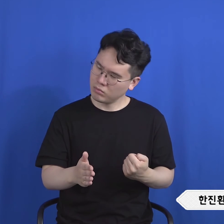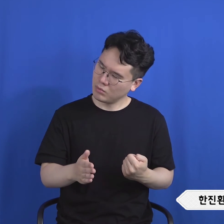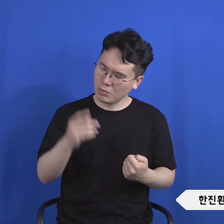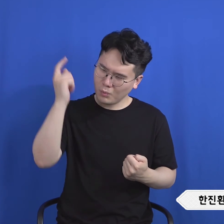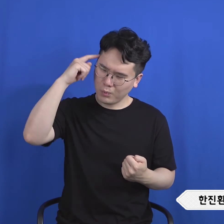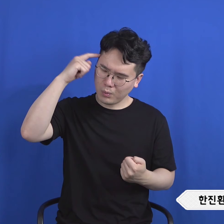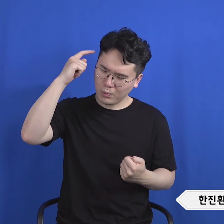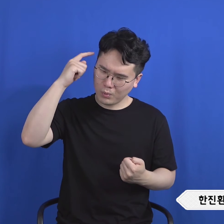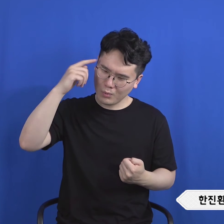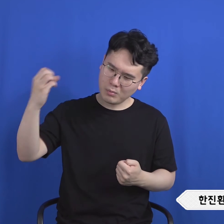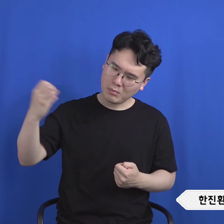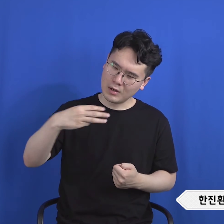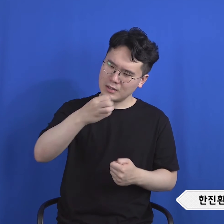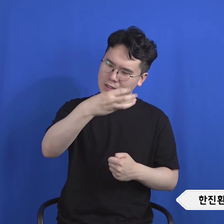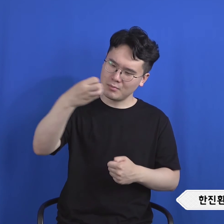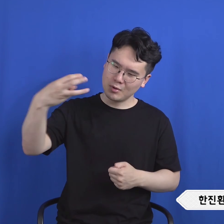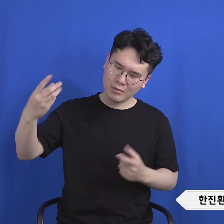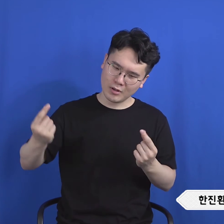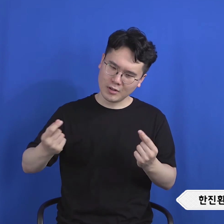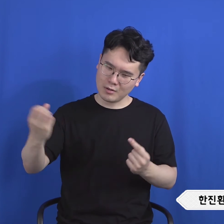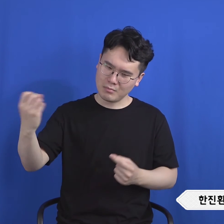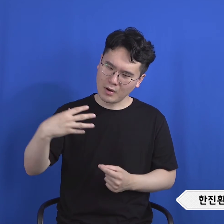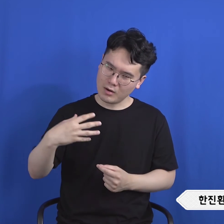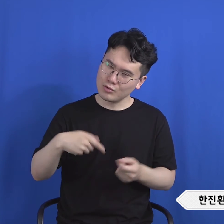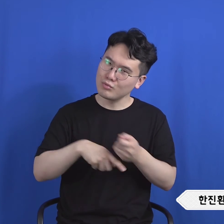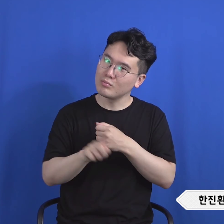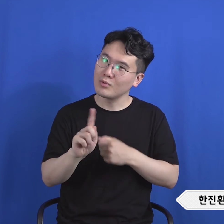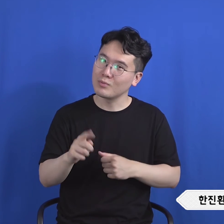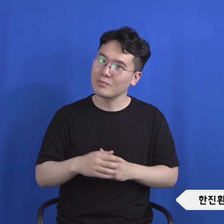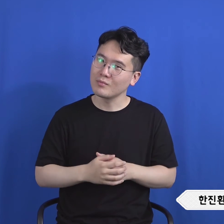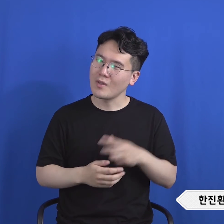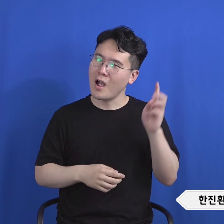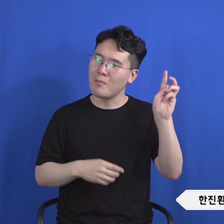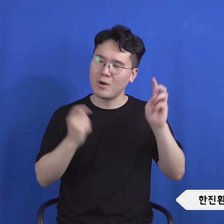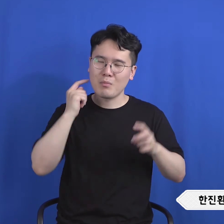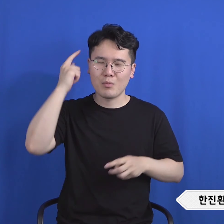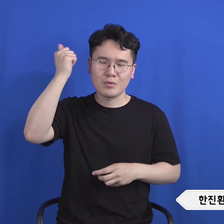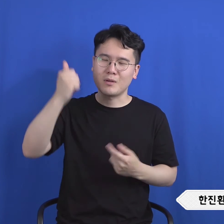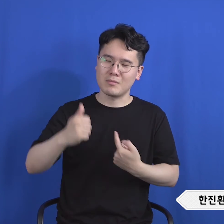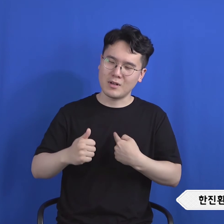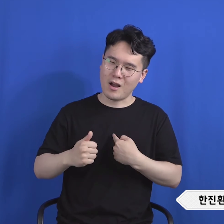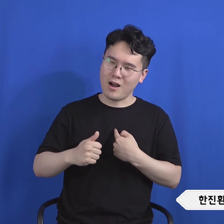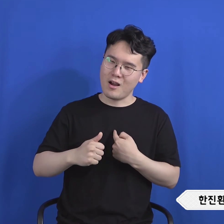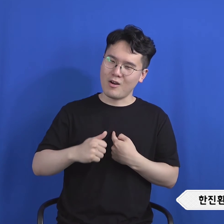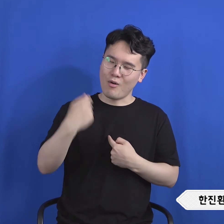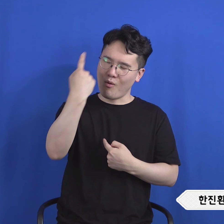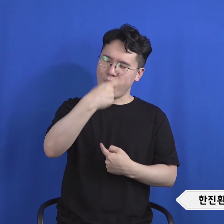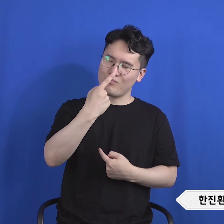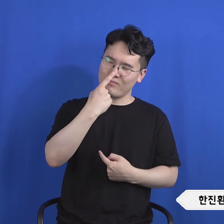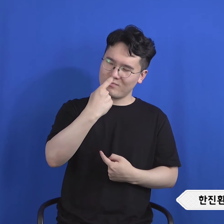보기엔 아마 목사가 잘생겨서 그러는 건지.